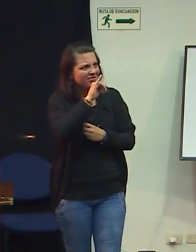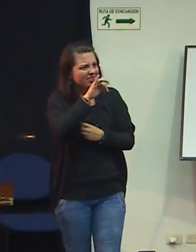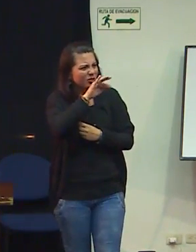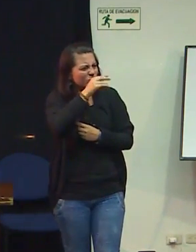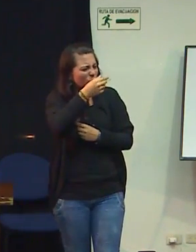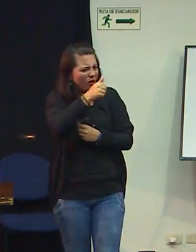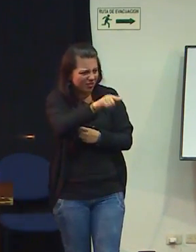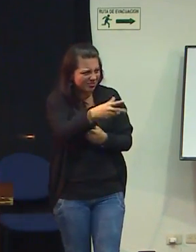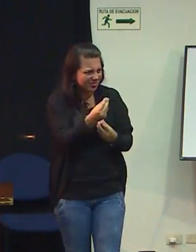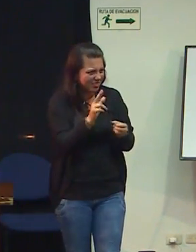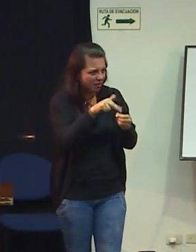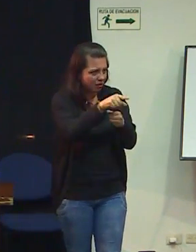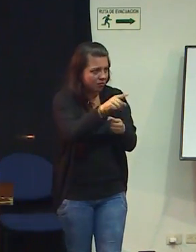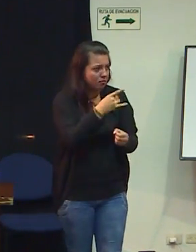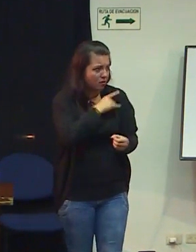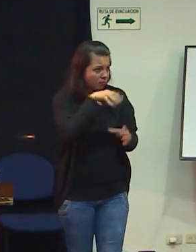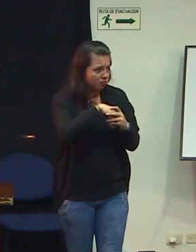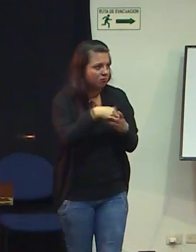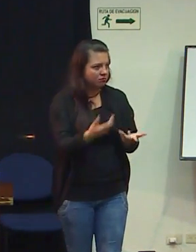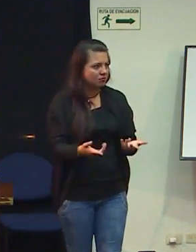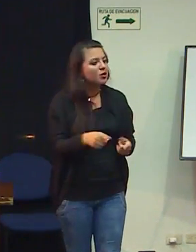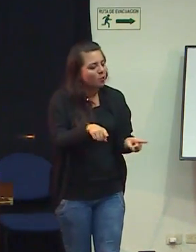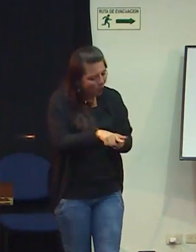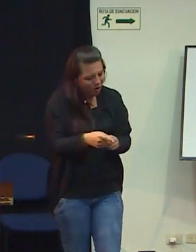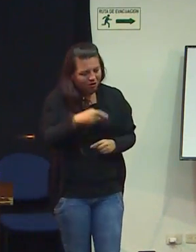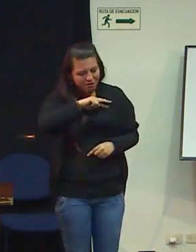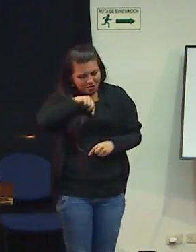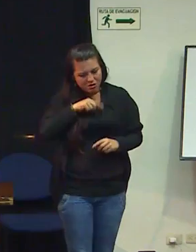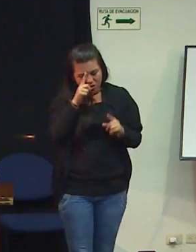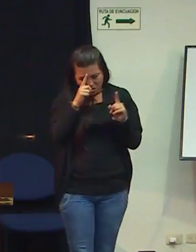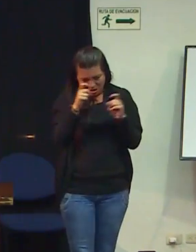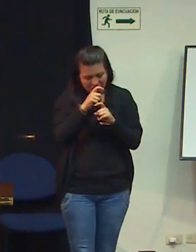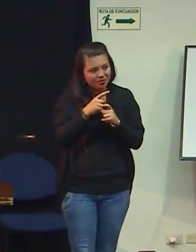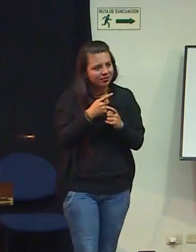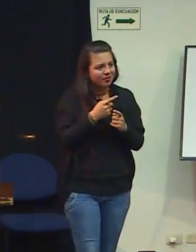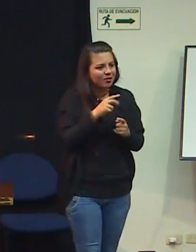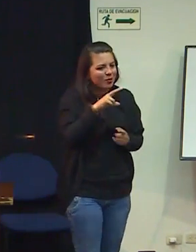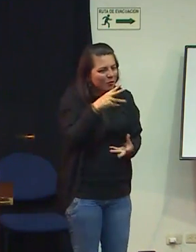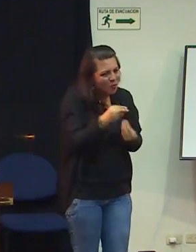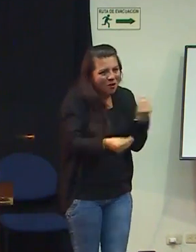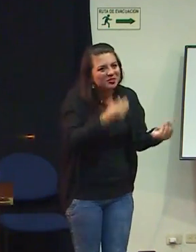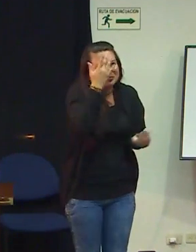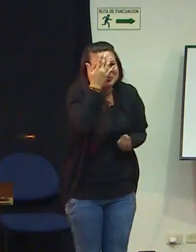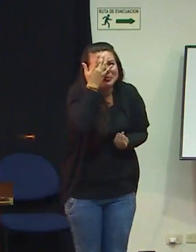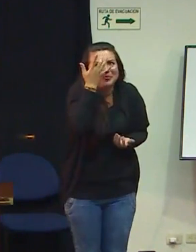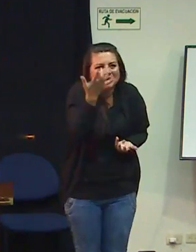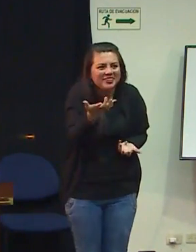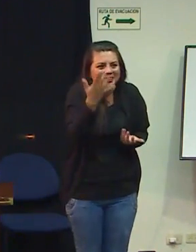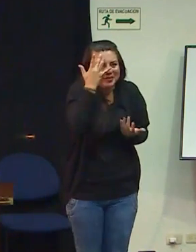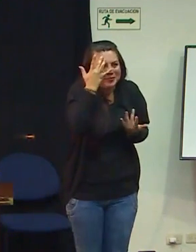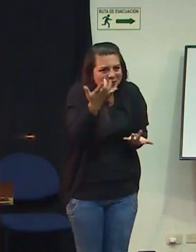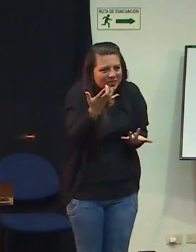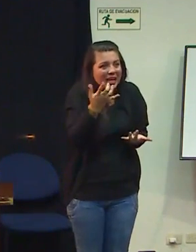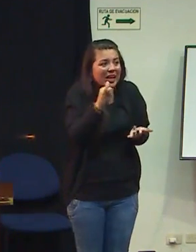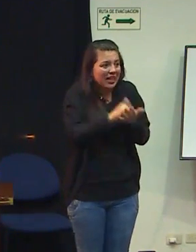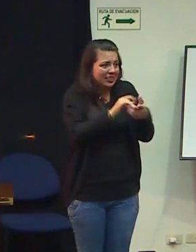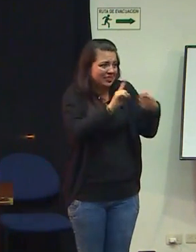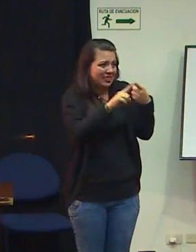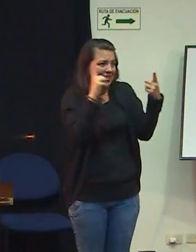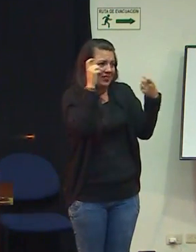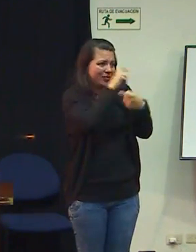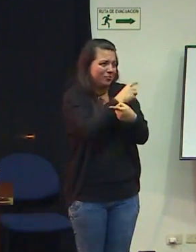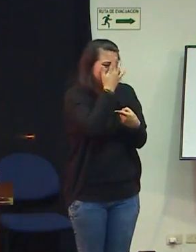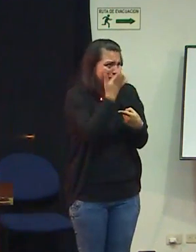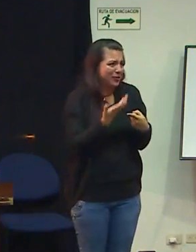universidad. Y nosotros nos hacemos la misma pregunta, ¿por qué no lo hacemos? Esa es la primera reflexión que hay que hacer, y es